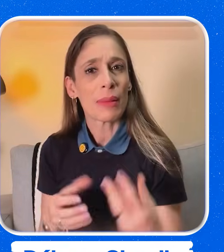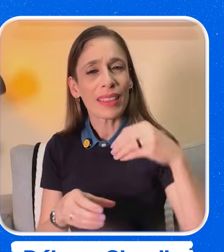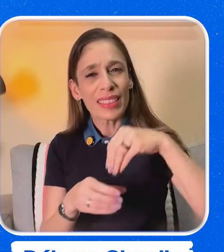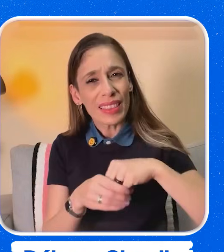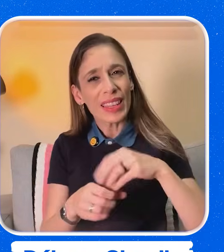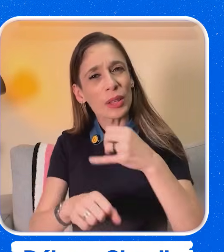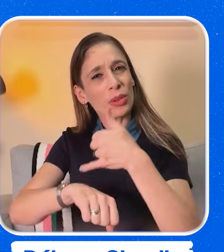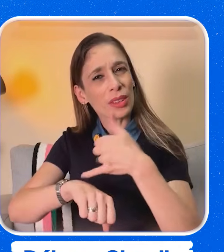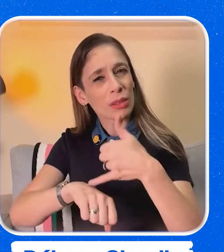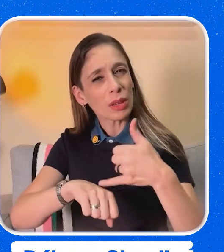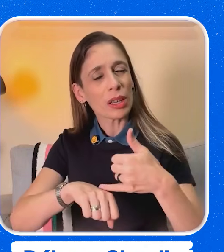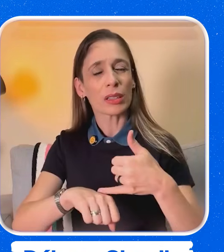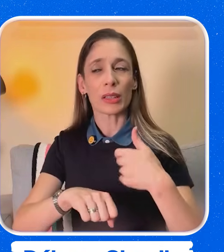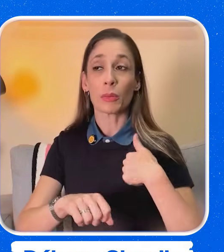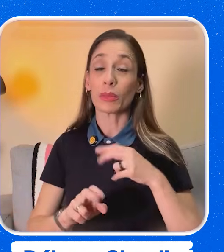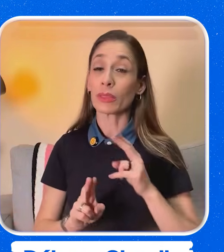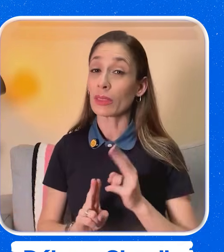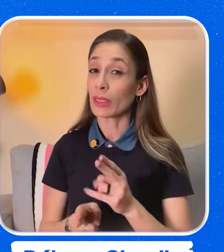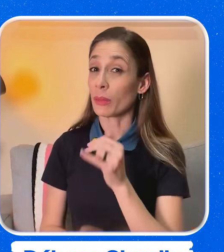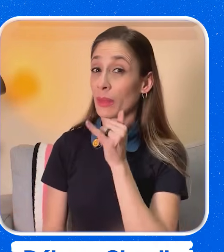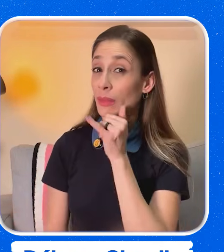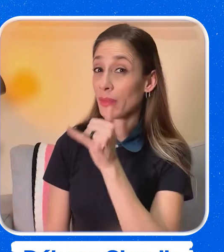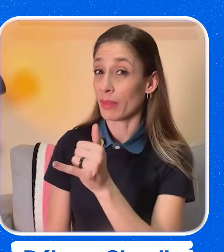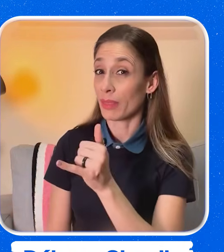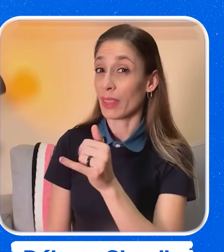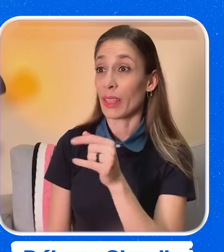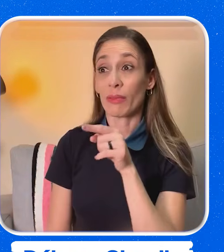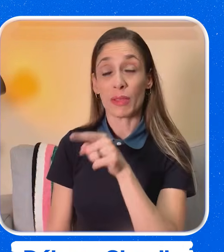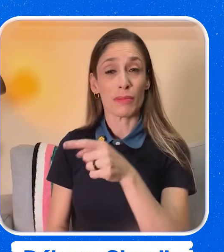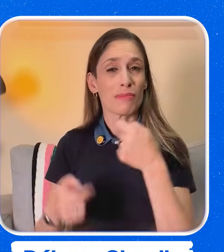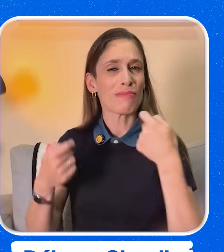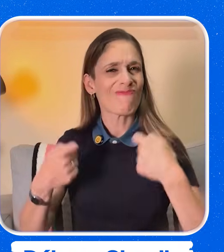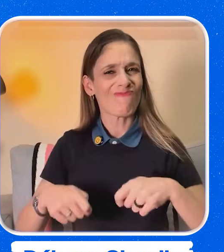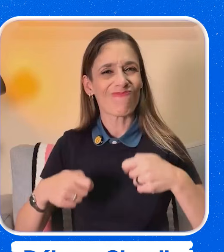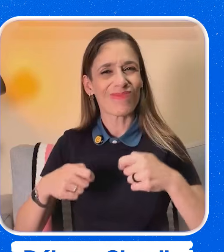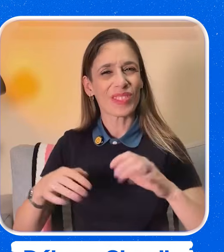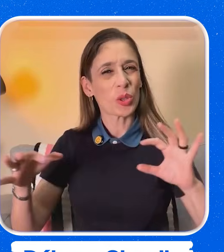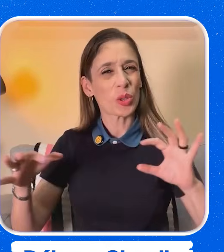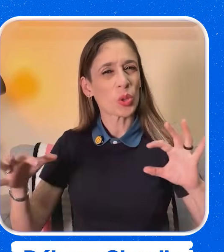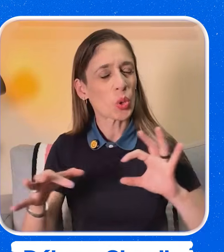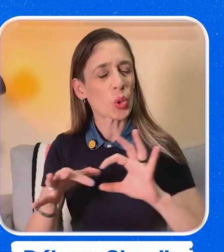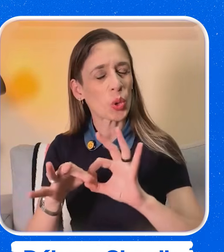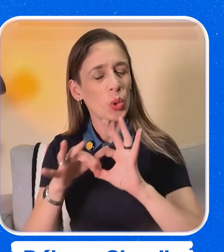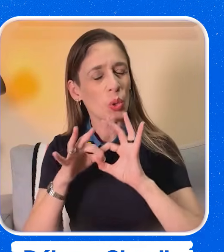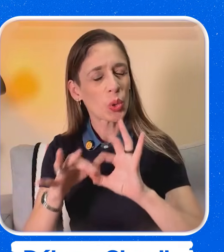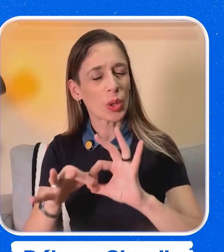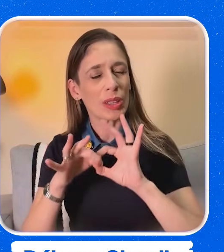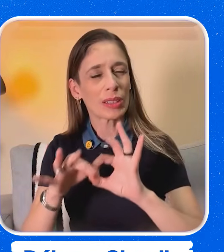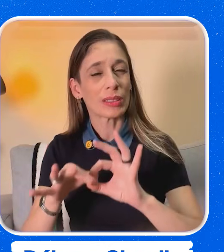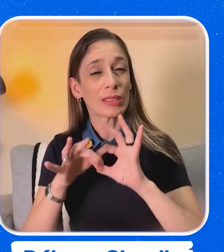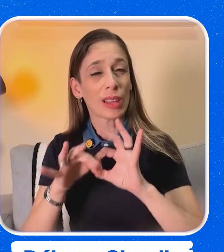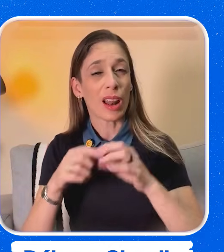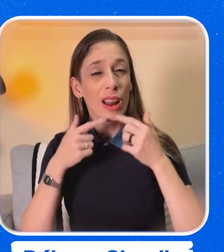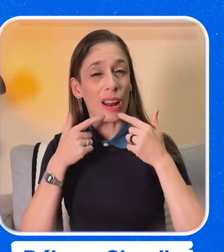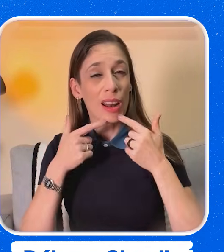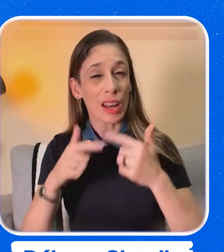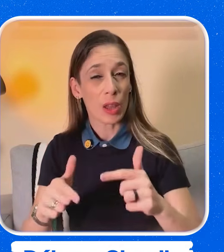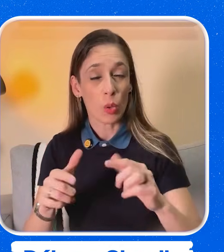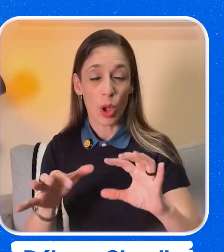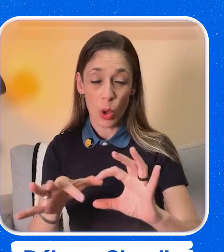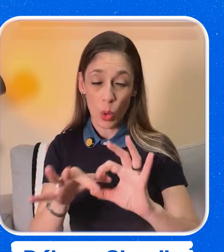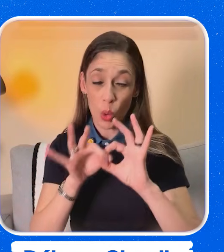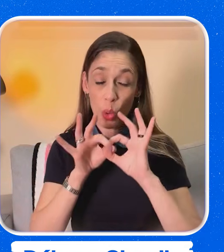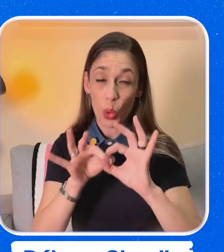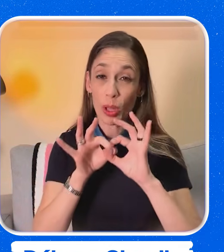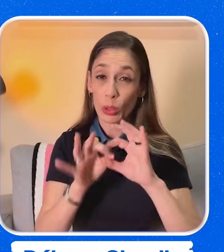tatuagem, eu sempre falo, se você não se conectar com a língua, e com pessoas surdas, você